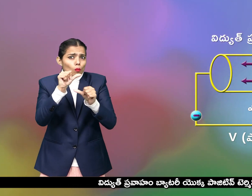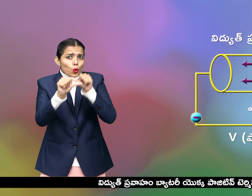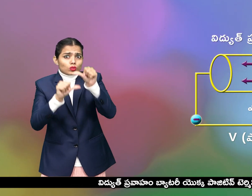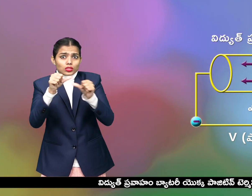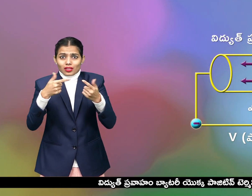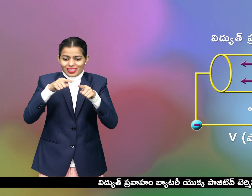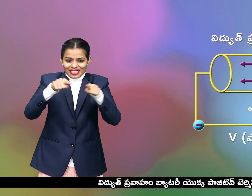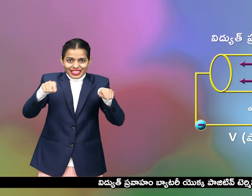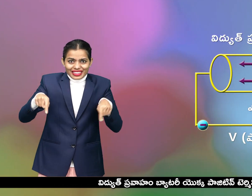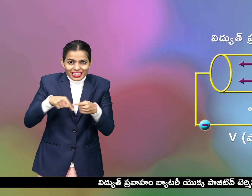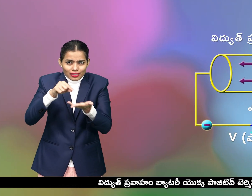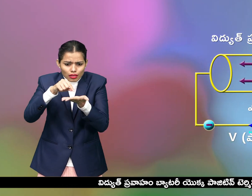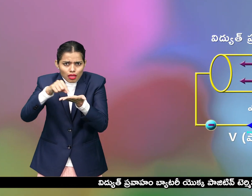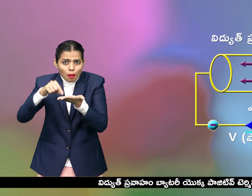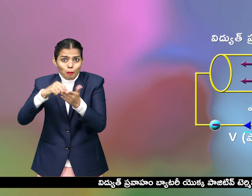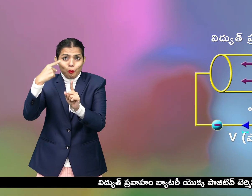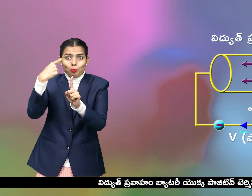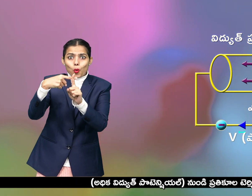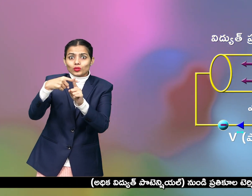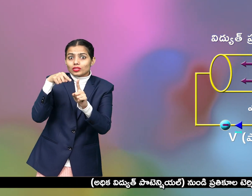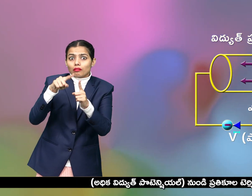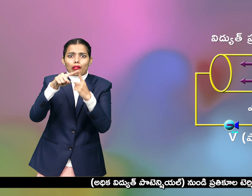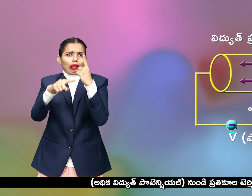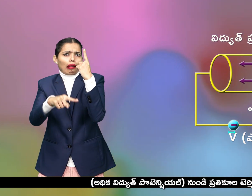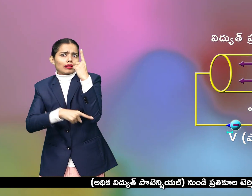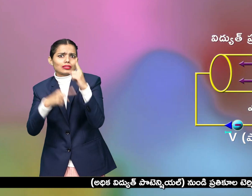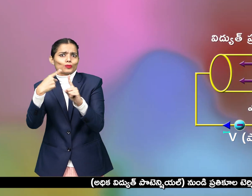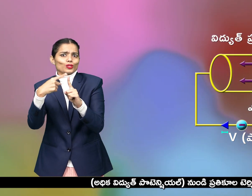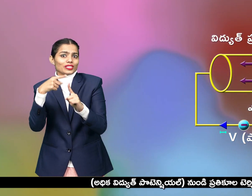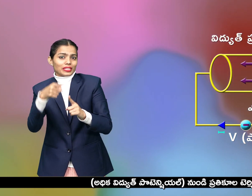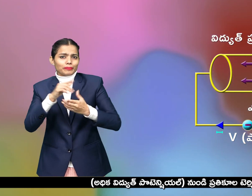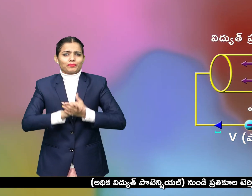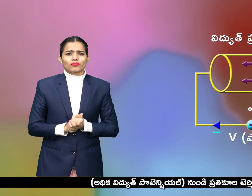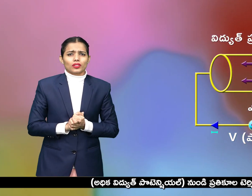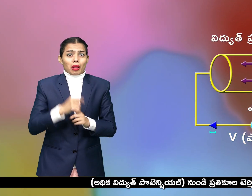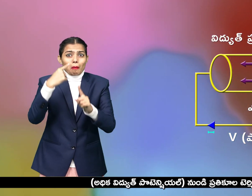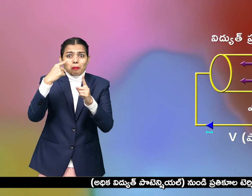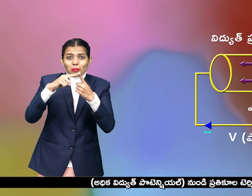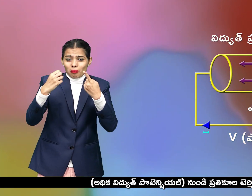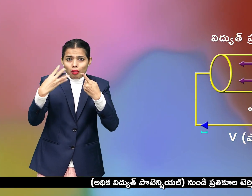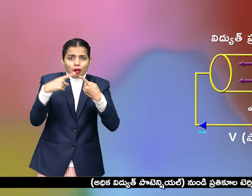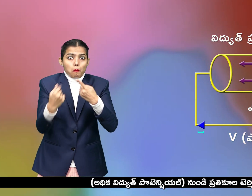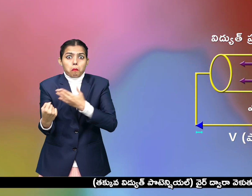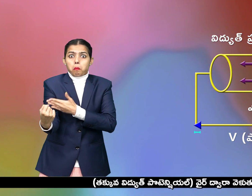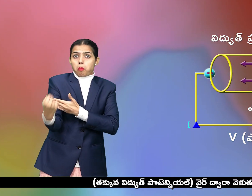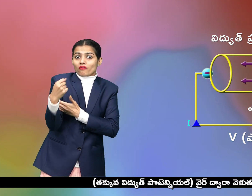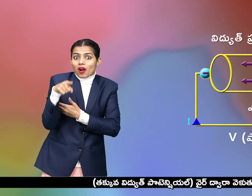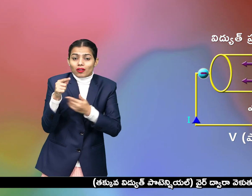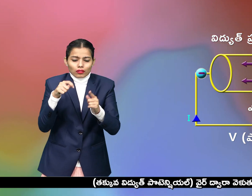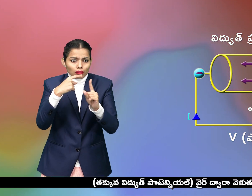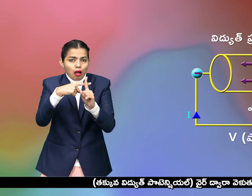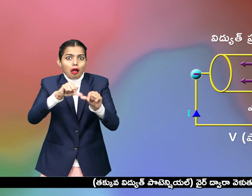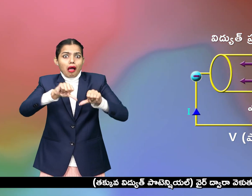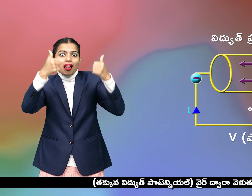విద్యుత్ ప్రవాహం బ్యాటరీ యొక్క పాజిటివ్ టెర్మినల్ అధిక విద్యుత్ పొటెన్షియల్ నుండి ప్రతికూల టెర్మినల్కు తక్కువ